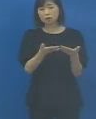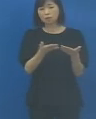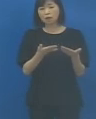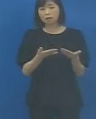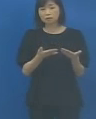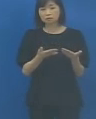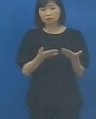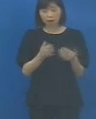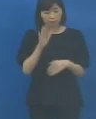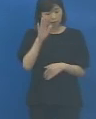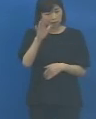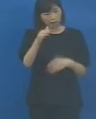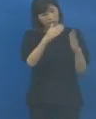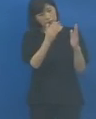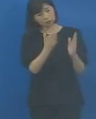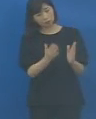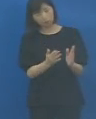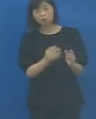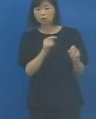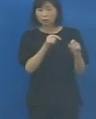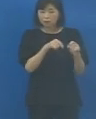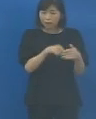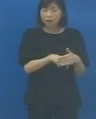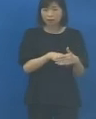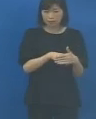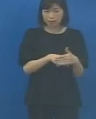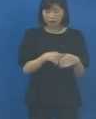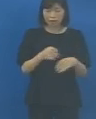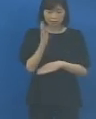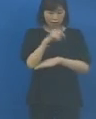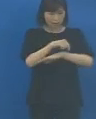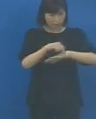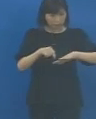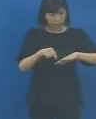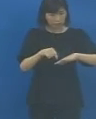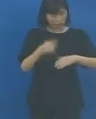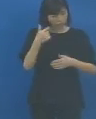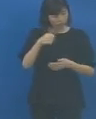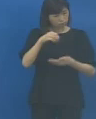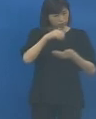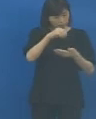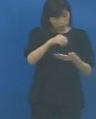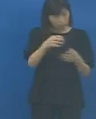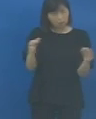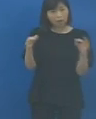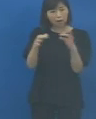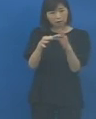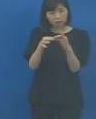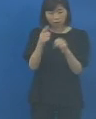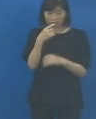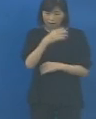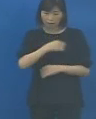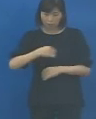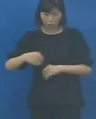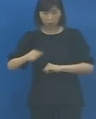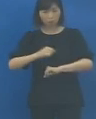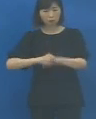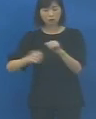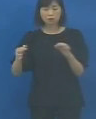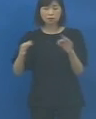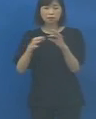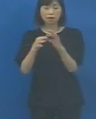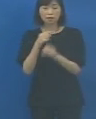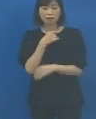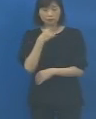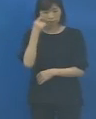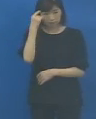で政策提言に結びつけたり、我々のそれぞれの都道府県の行動につなげていく必要があると考えております。